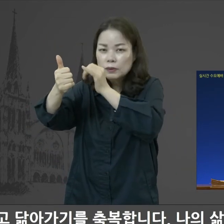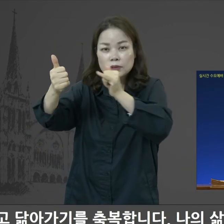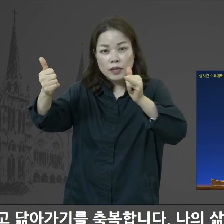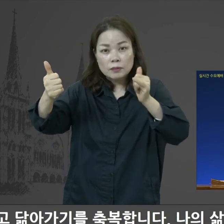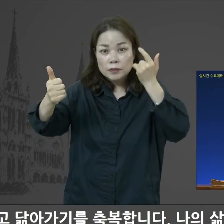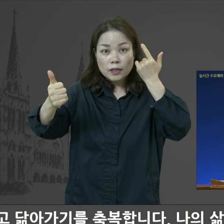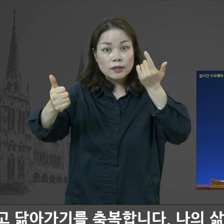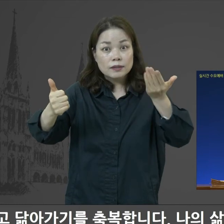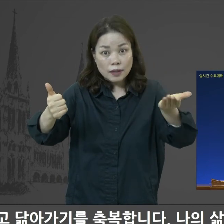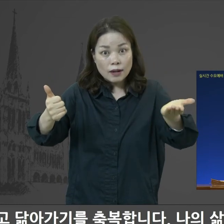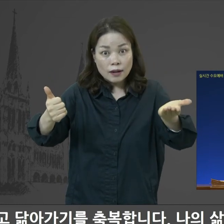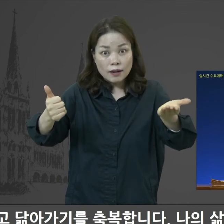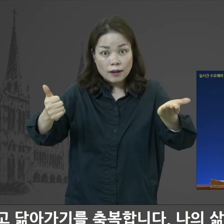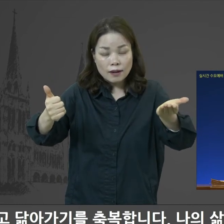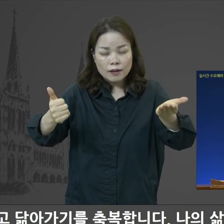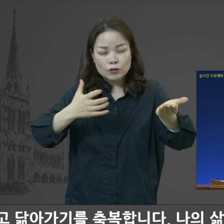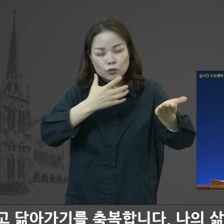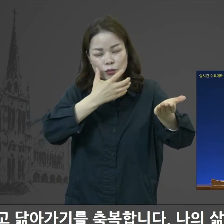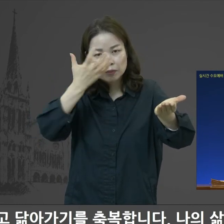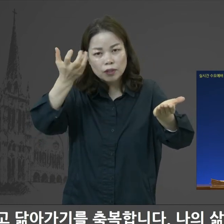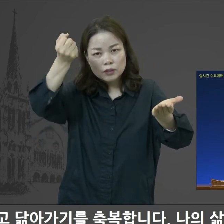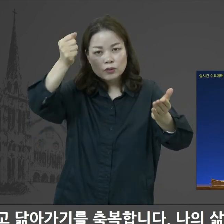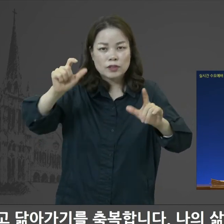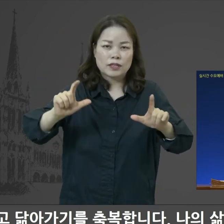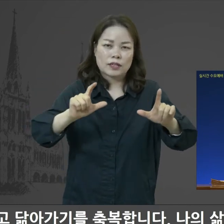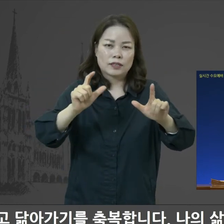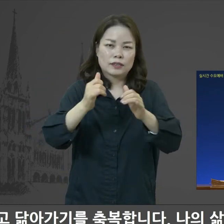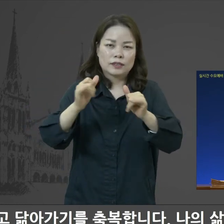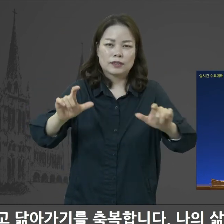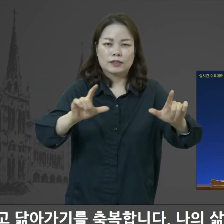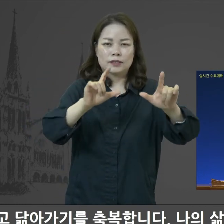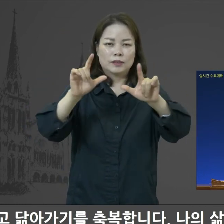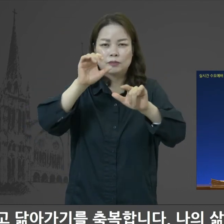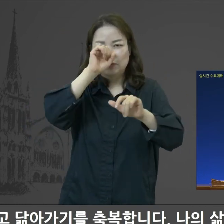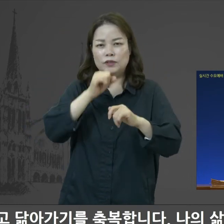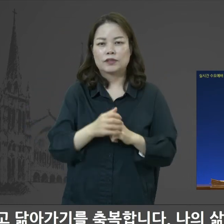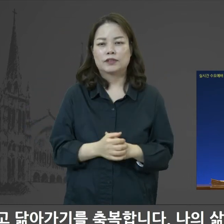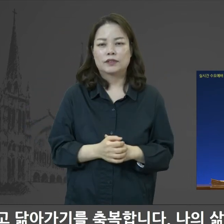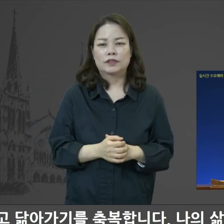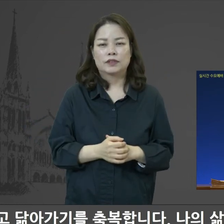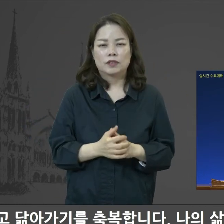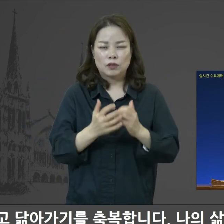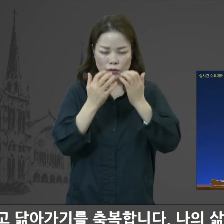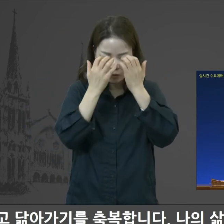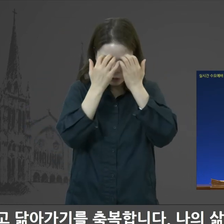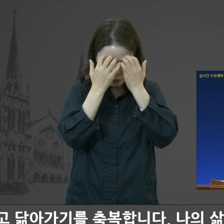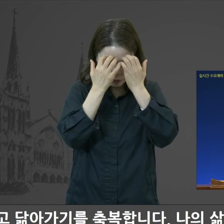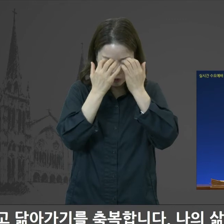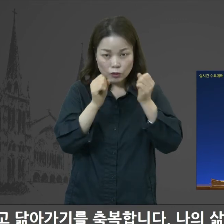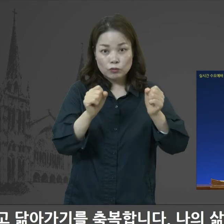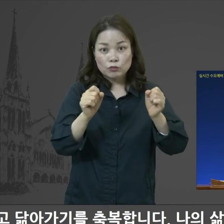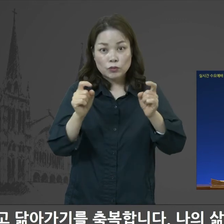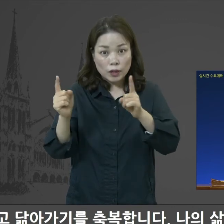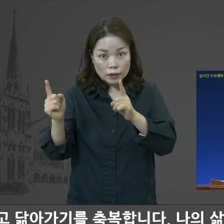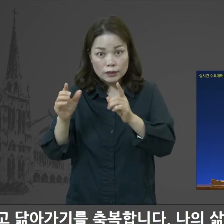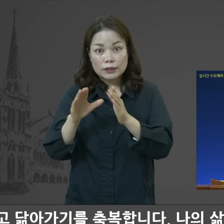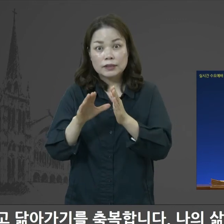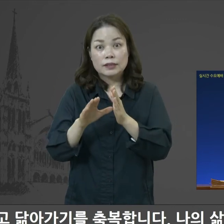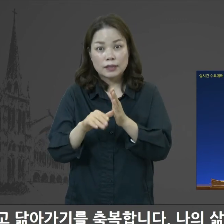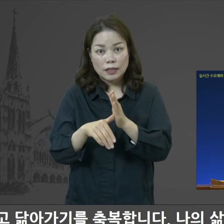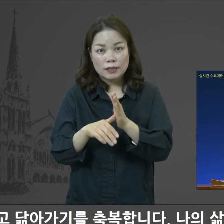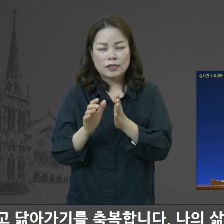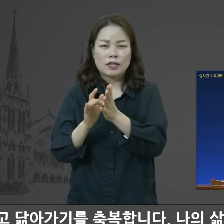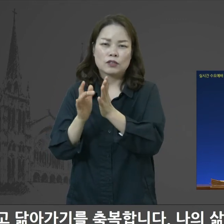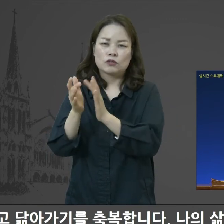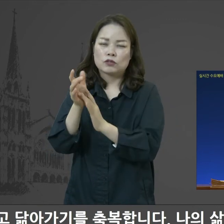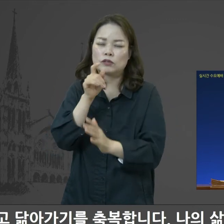될까, 그런 꿈꾸며 살아가는 인생 되면 좋겠습니다. 이것이 고난과 부활을 앞둔 이때에